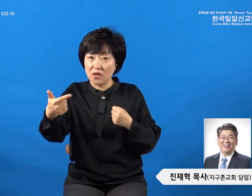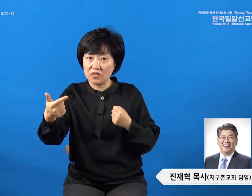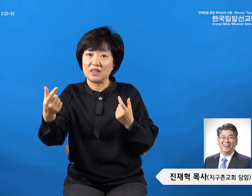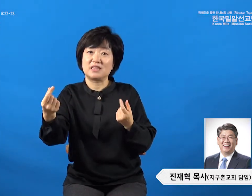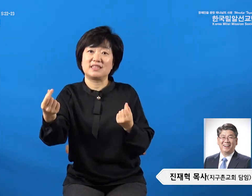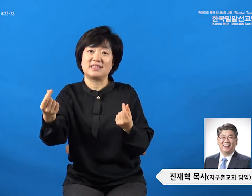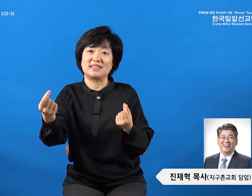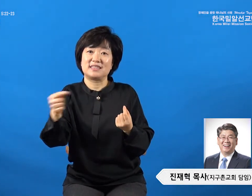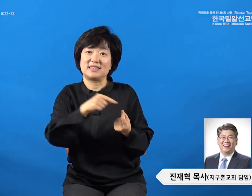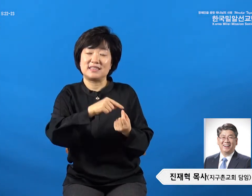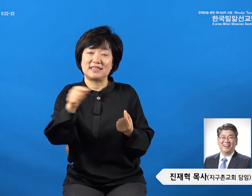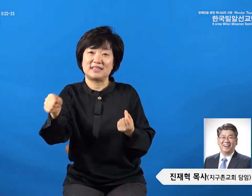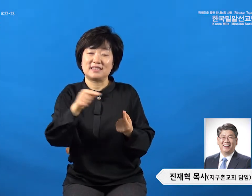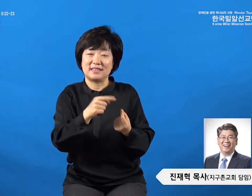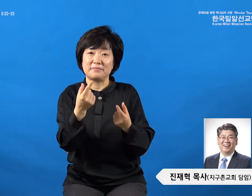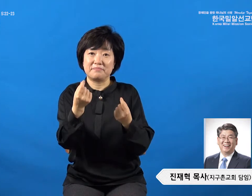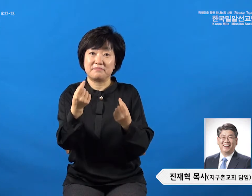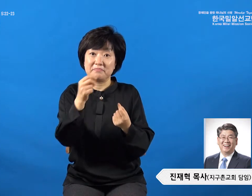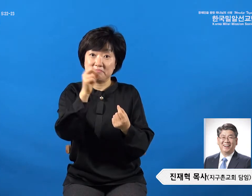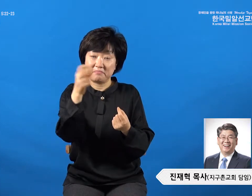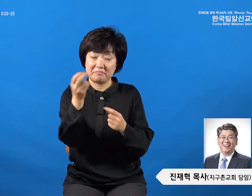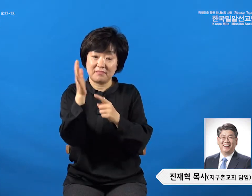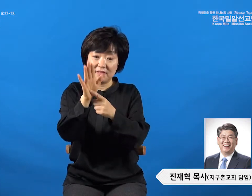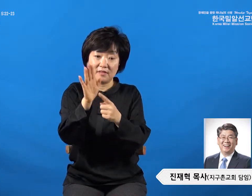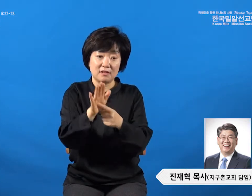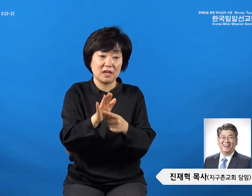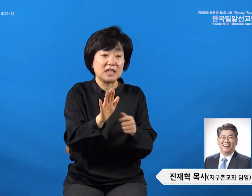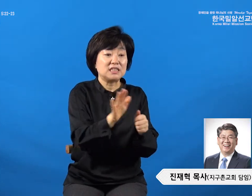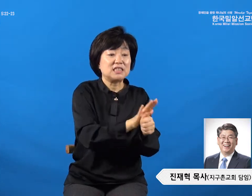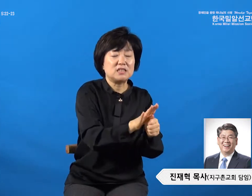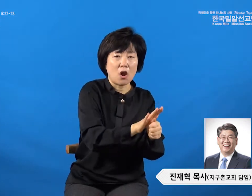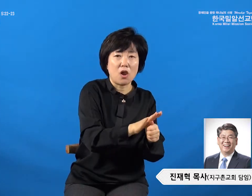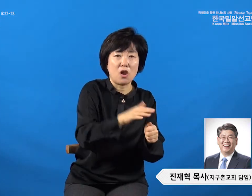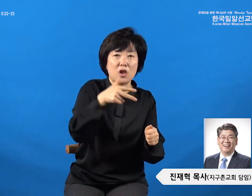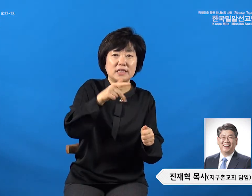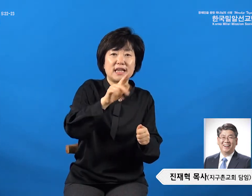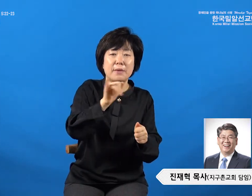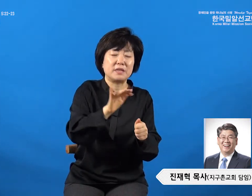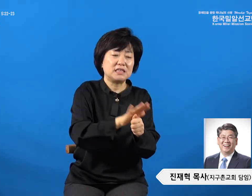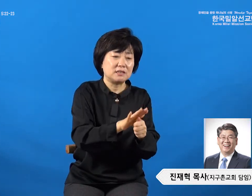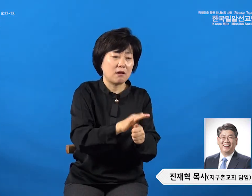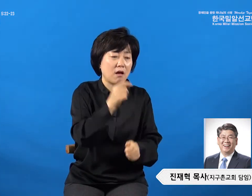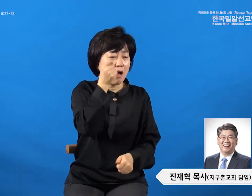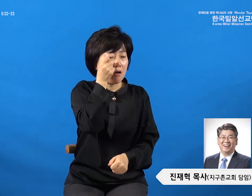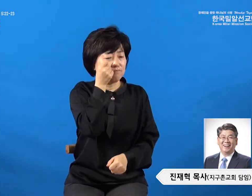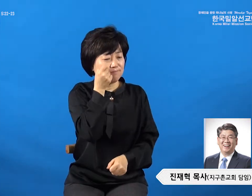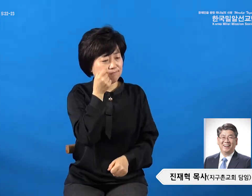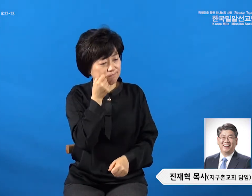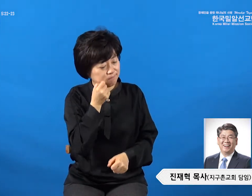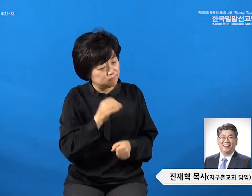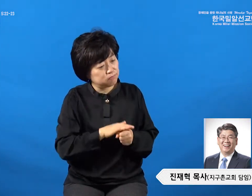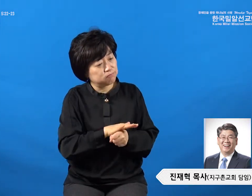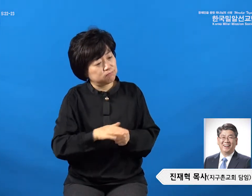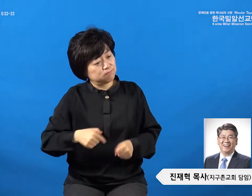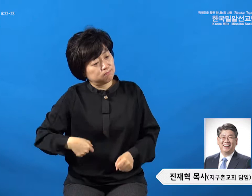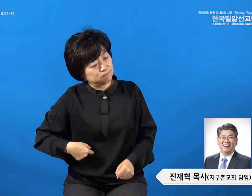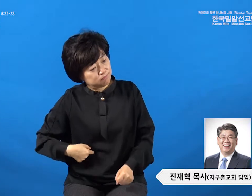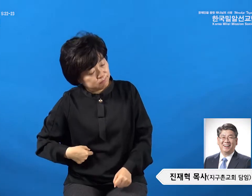같이 등장합니다. 자비는, 친절함은 바로 불쌍히 여기는